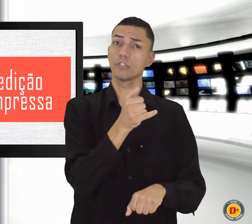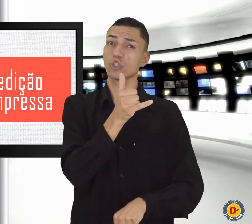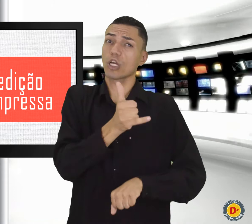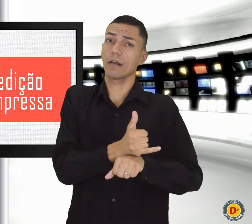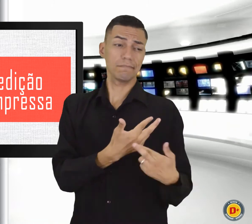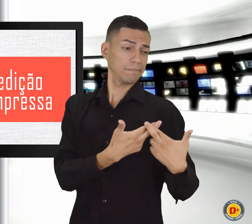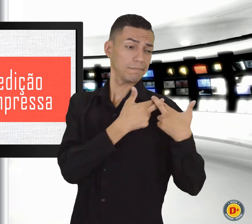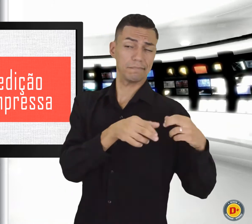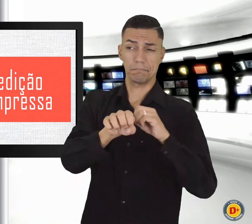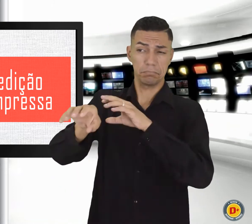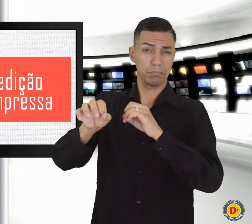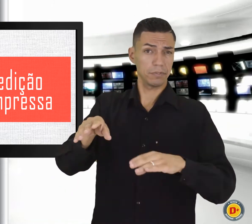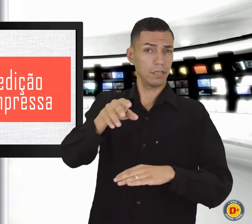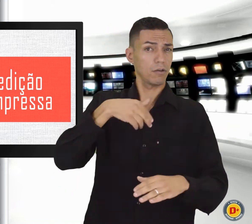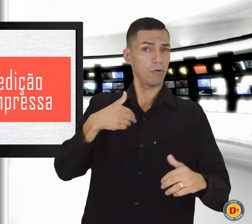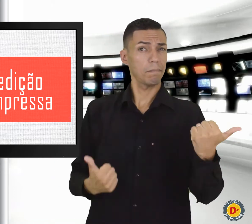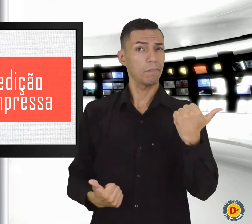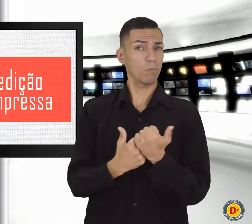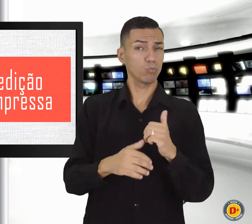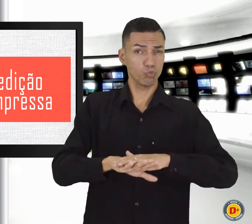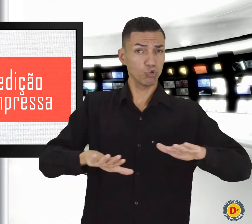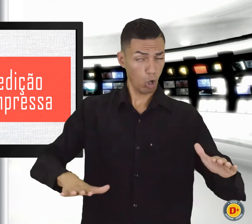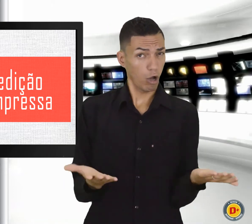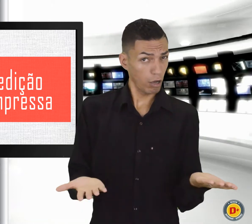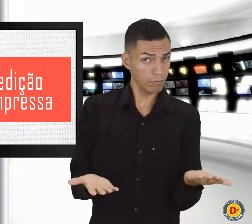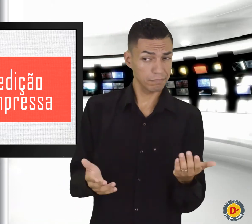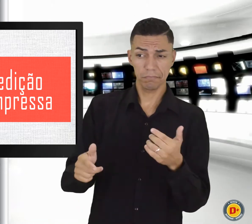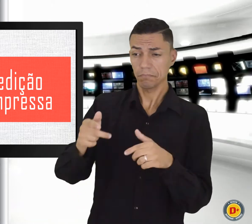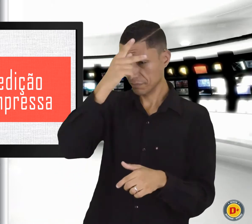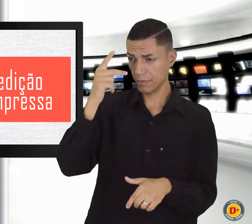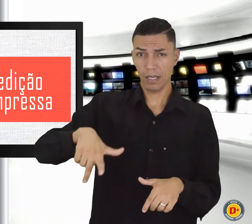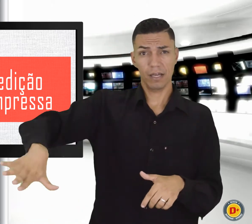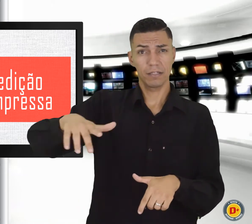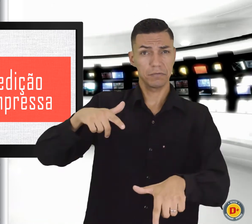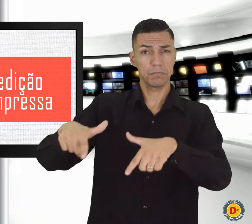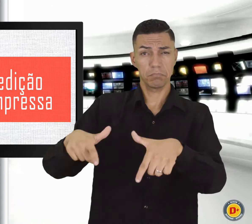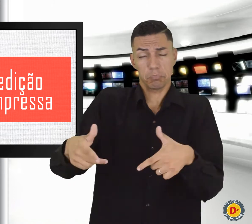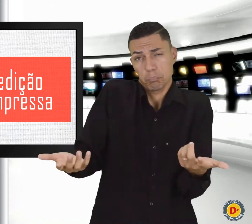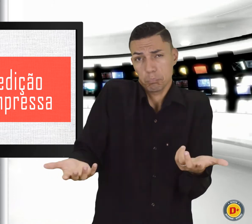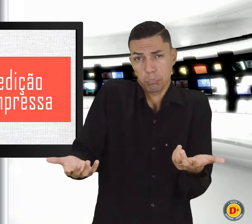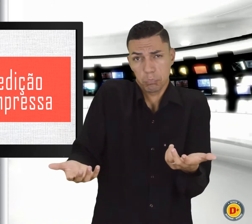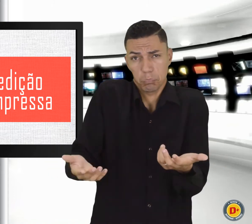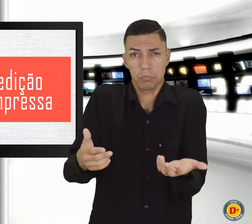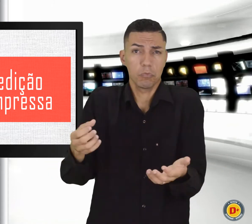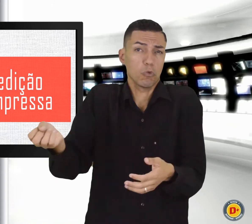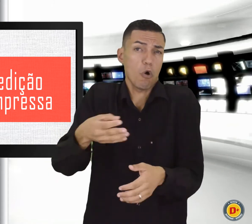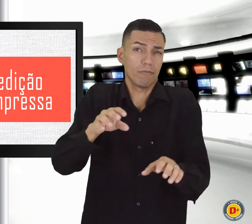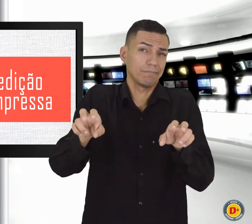aos novos empregados, em caso de empresa de iniciativa privada, ou funcionários, em casos de